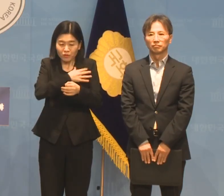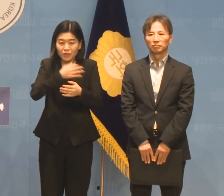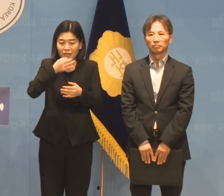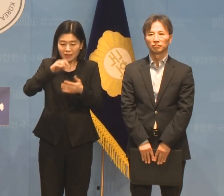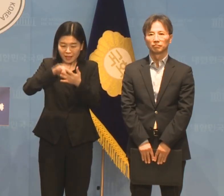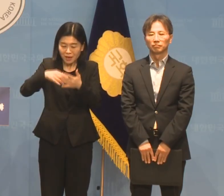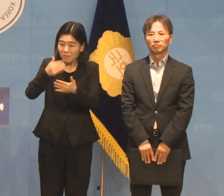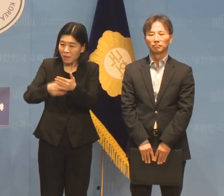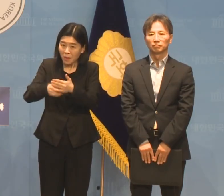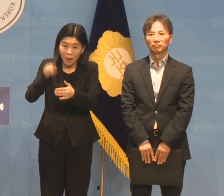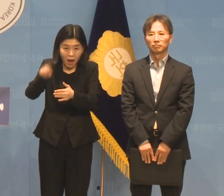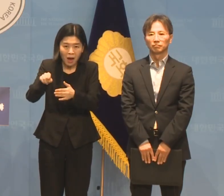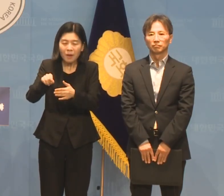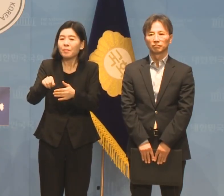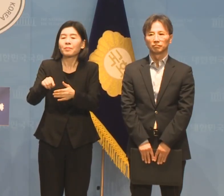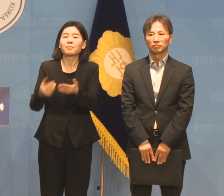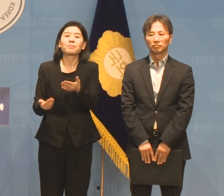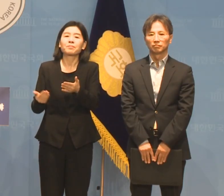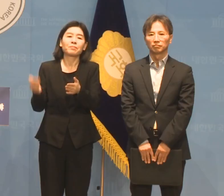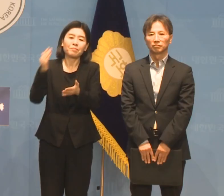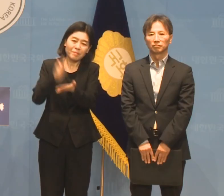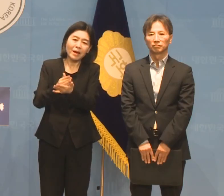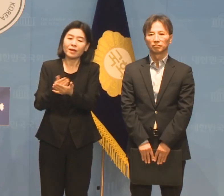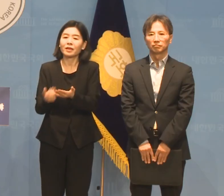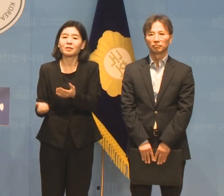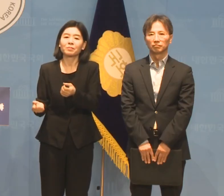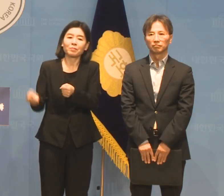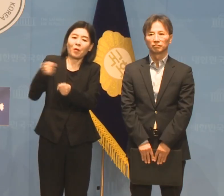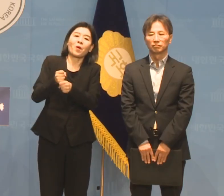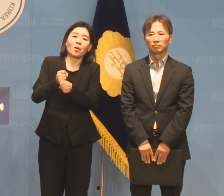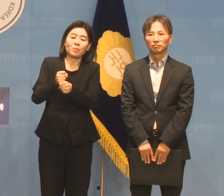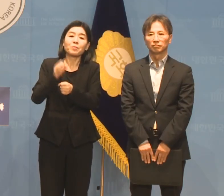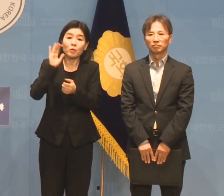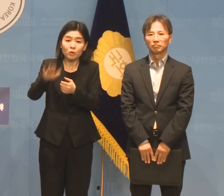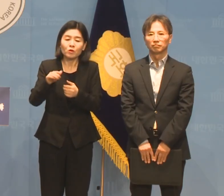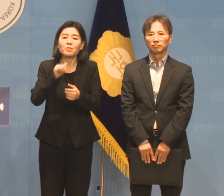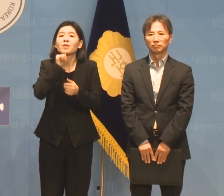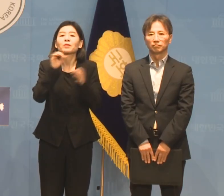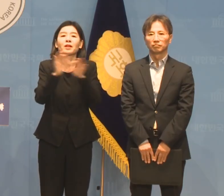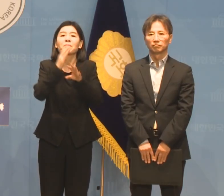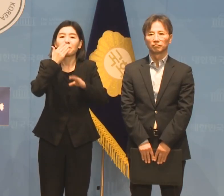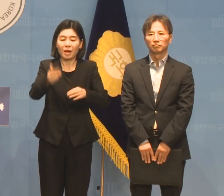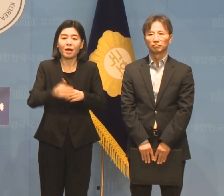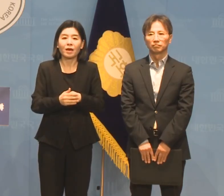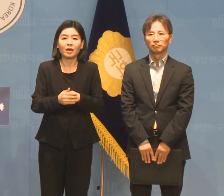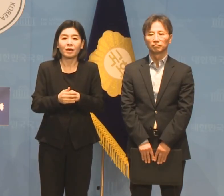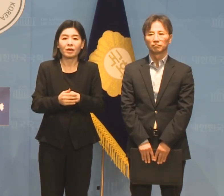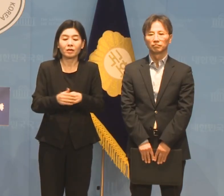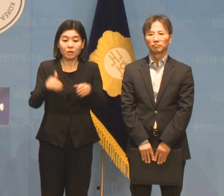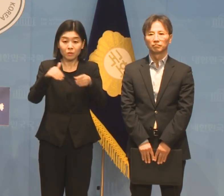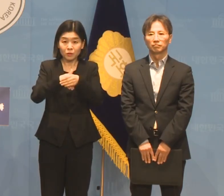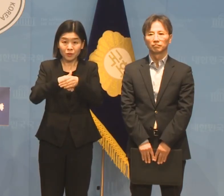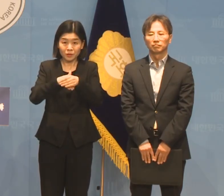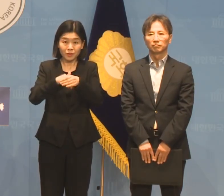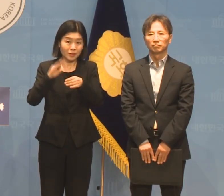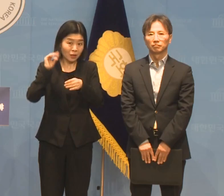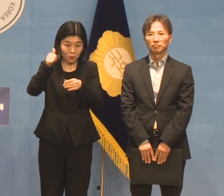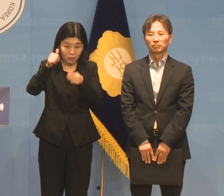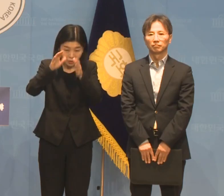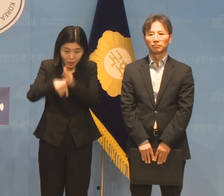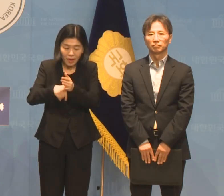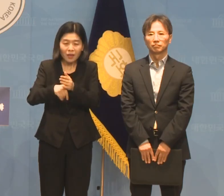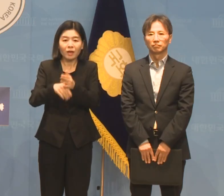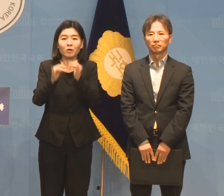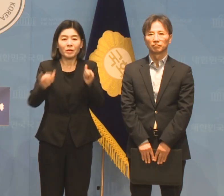충분히 가능합니다. 또한 문재인 정부에서 시작된 전국민 고용보험을 고용보험